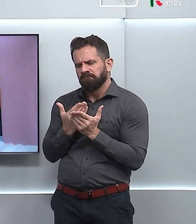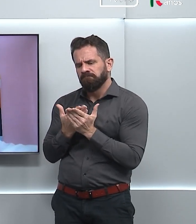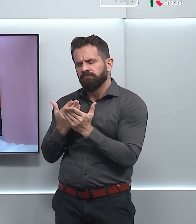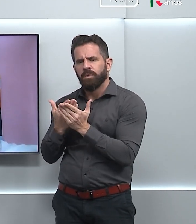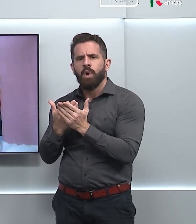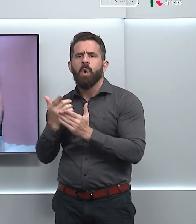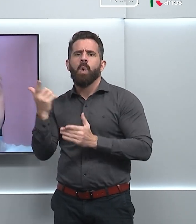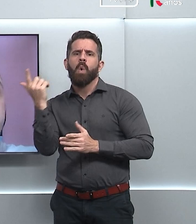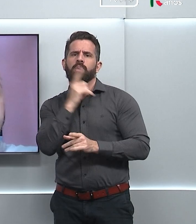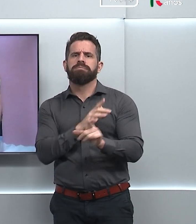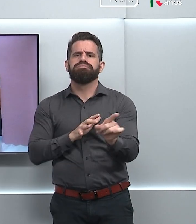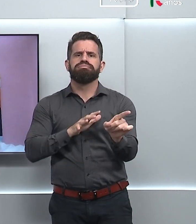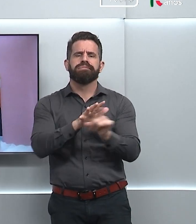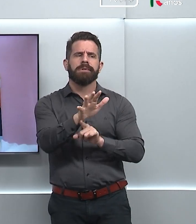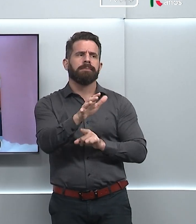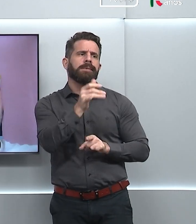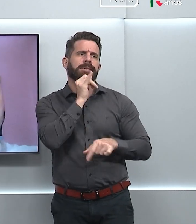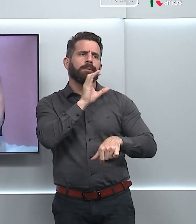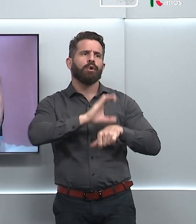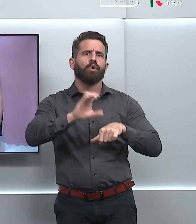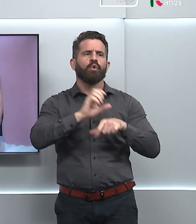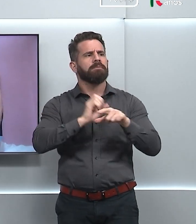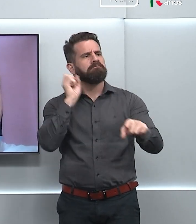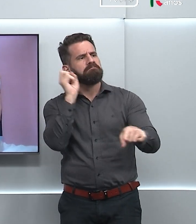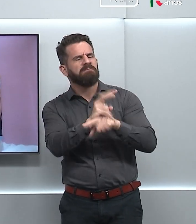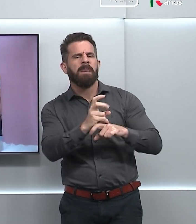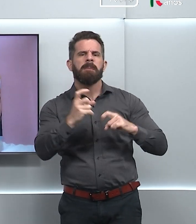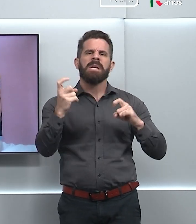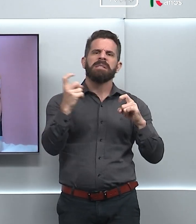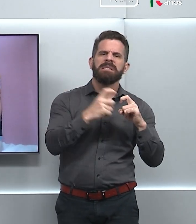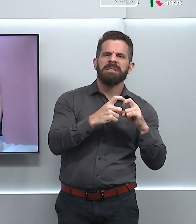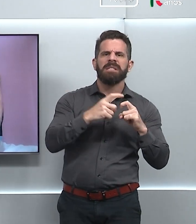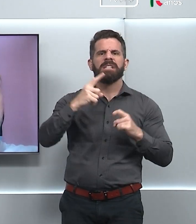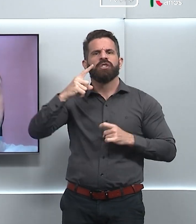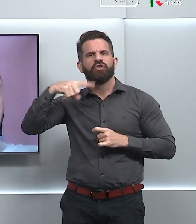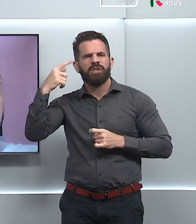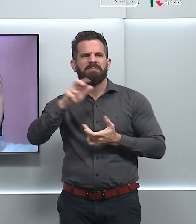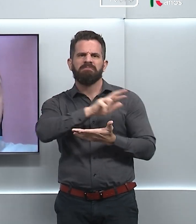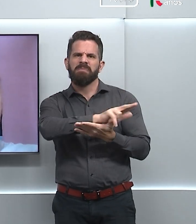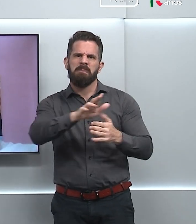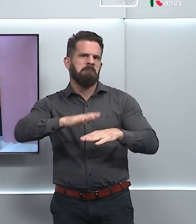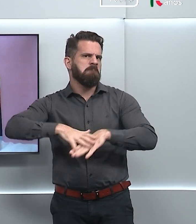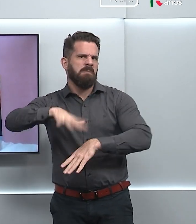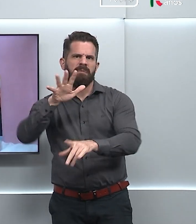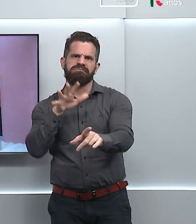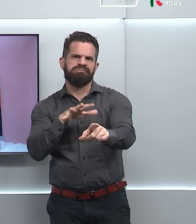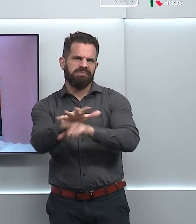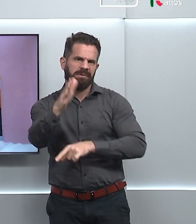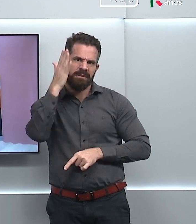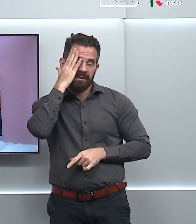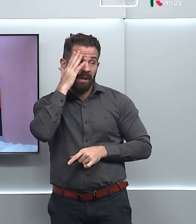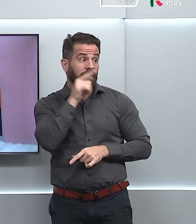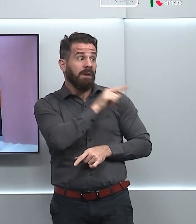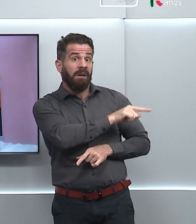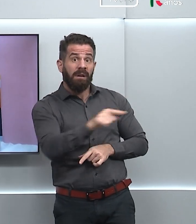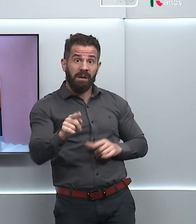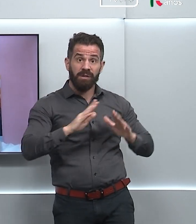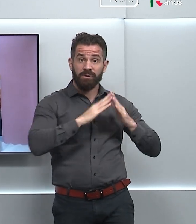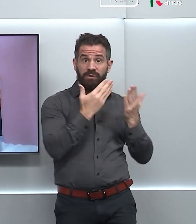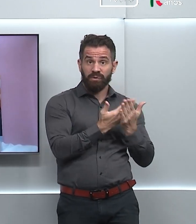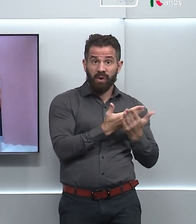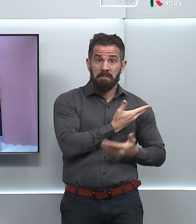mais prestigiados, como medicina, direito e outros cursos que são mais concorridos. E as redes estaduais públicas adotaram os